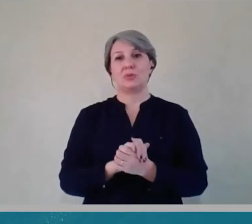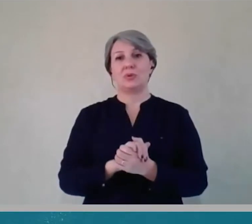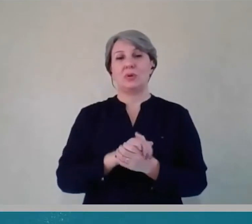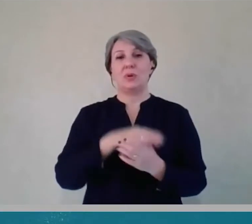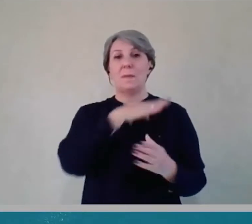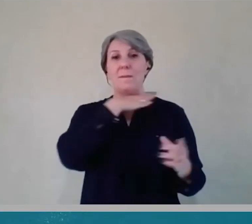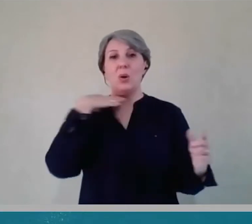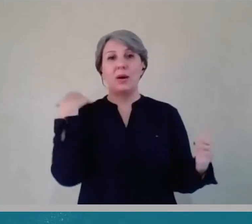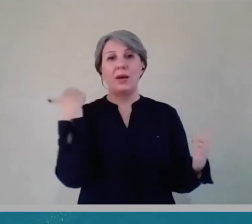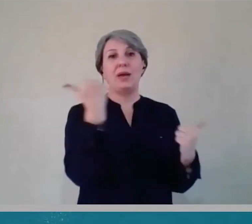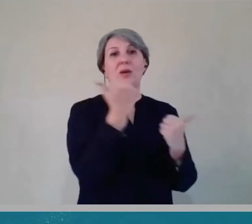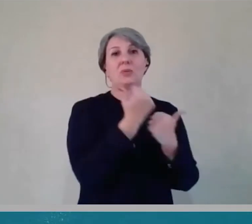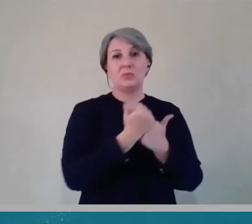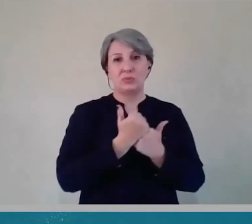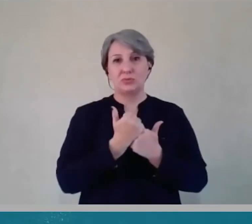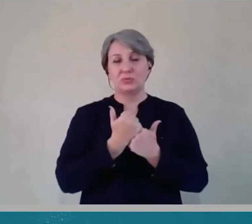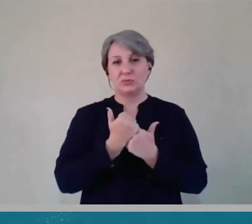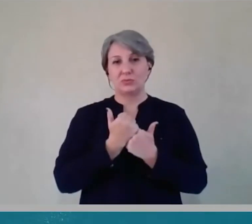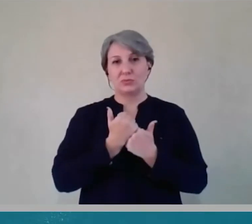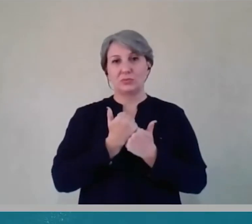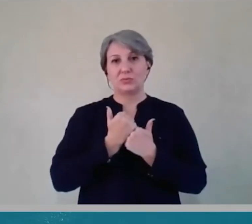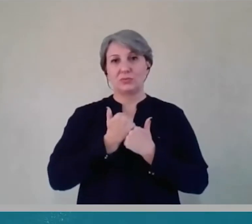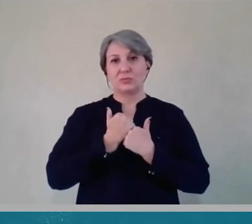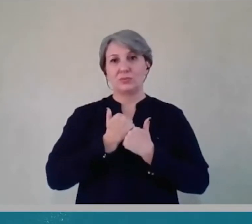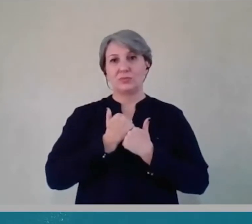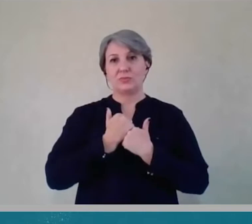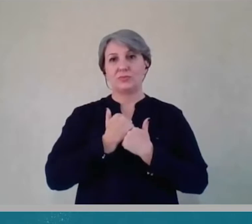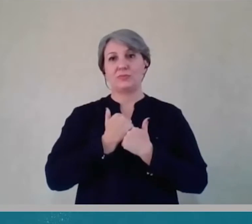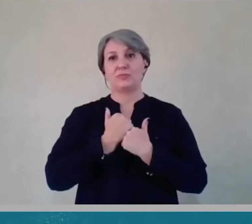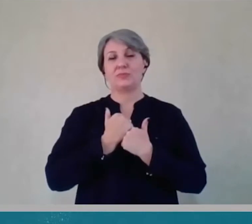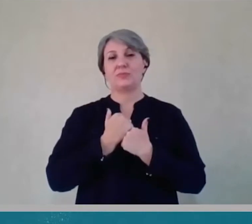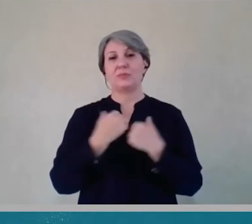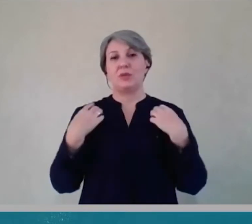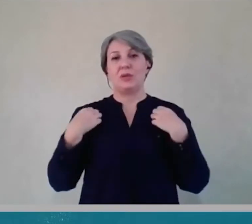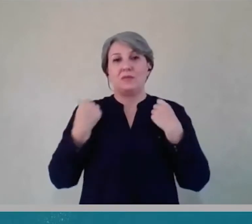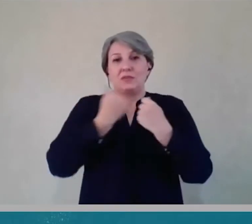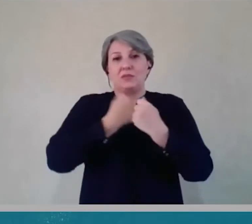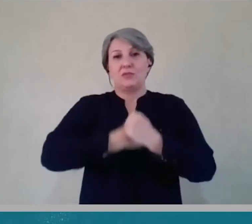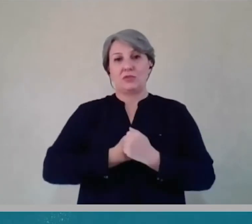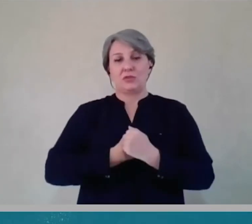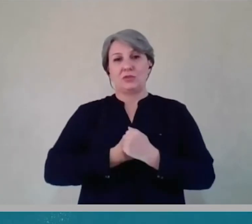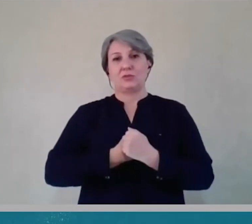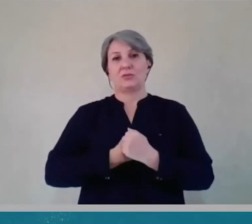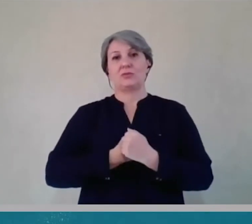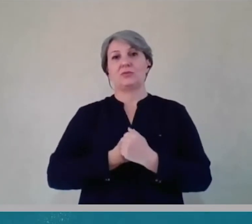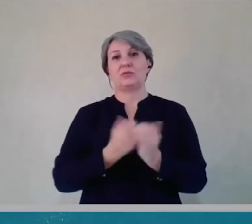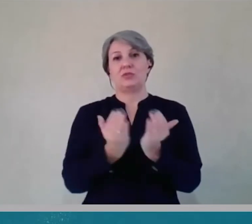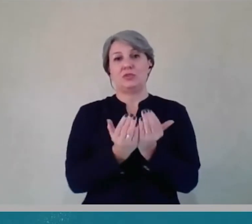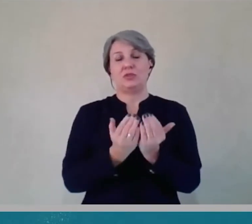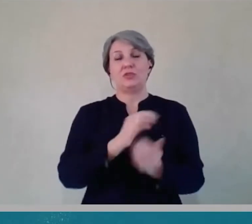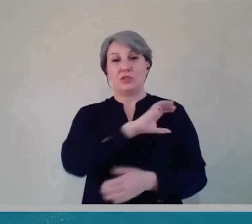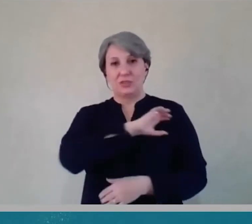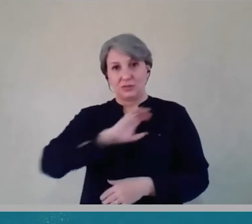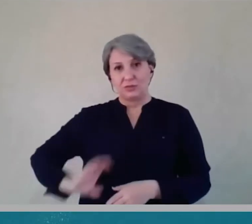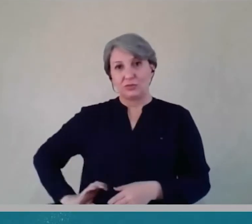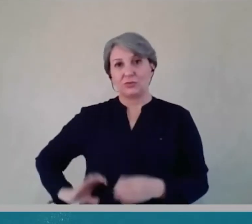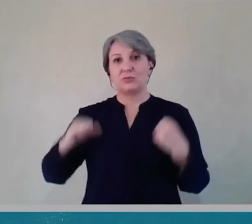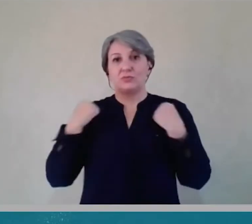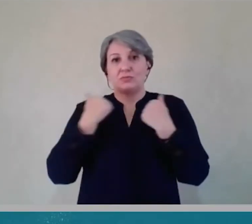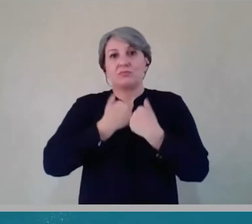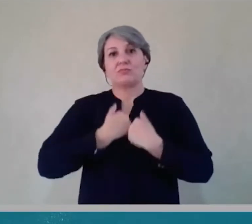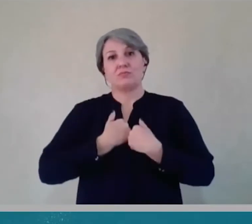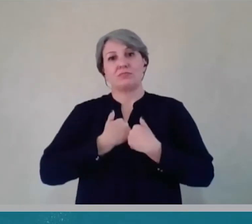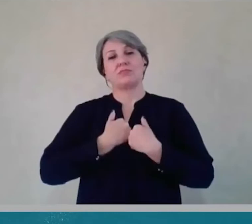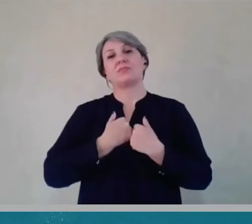de Deus não nus, mas vestidos de Cristo, vestidos da justiça objetiva. Mas